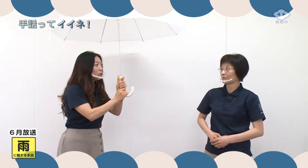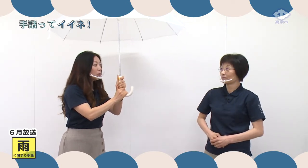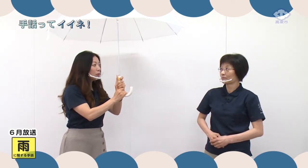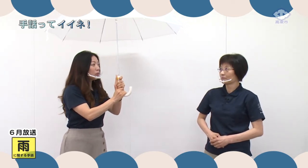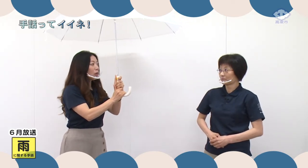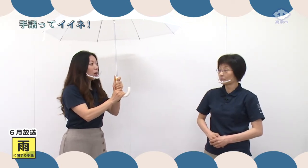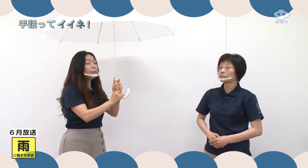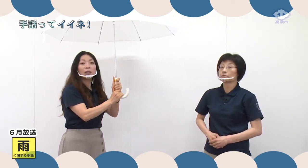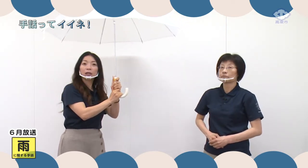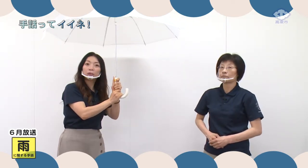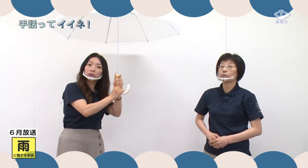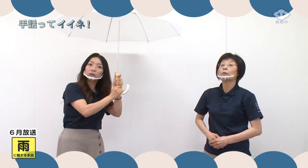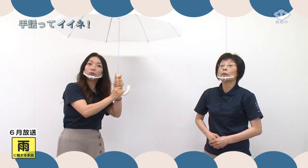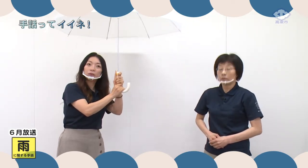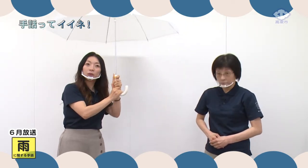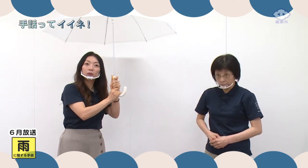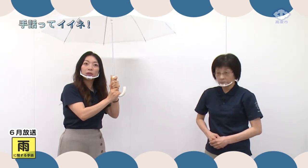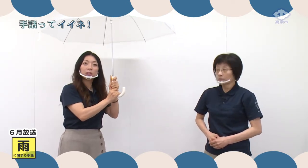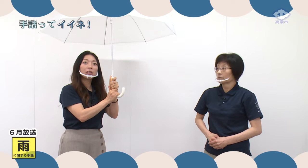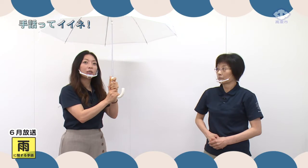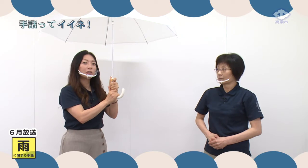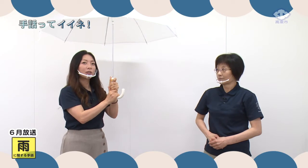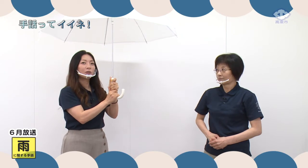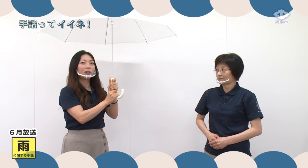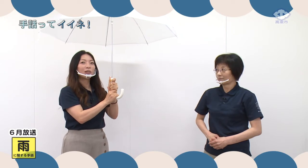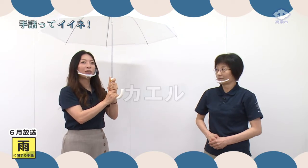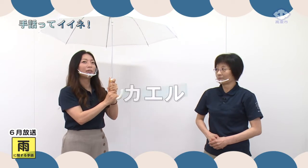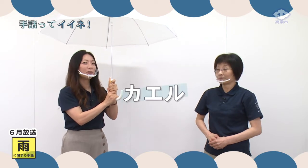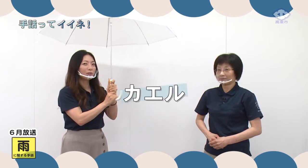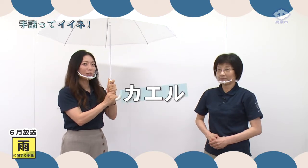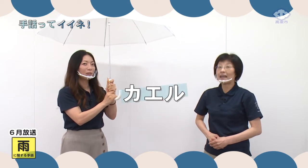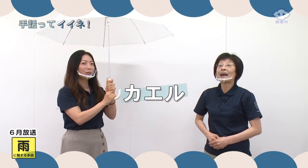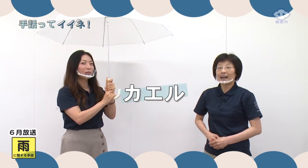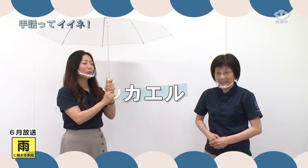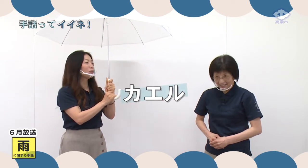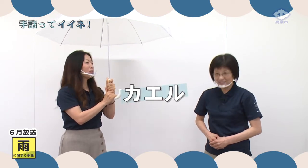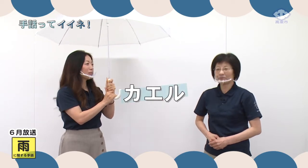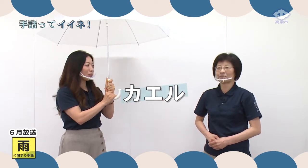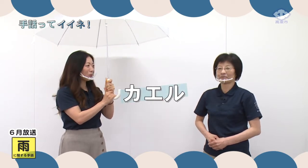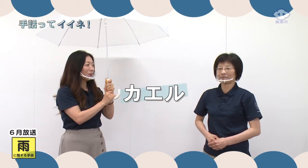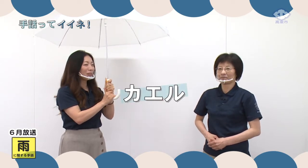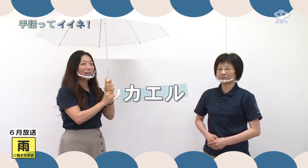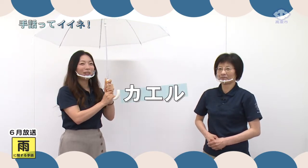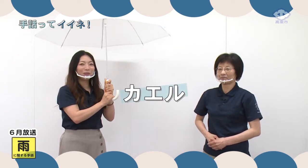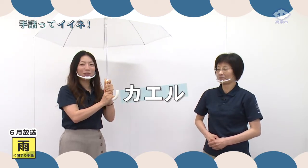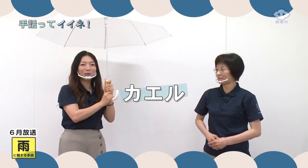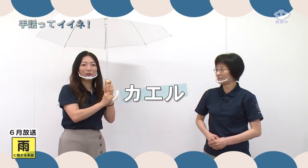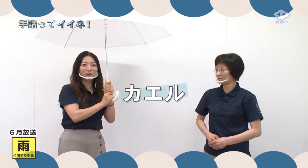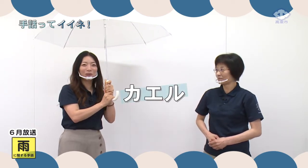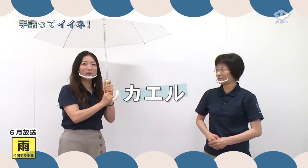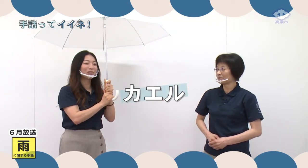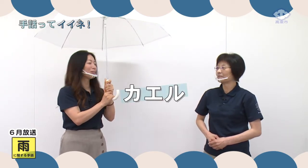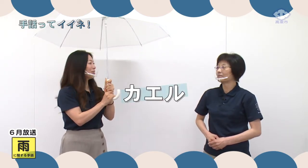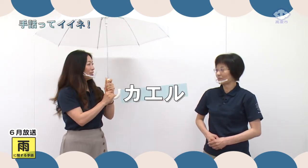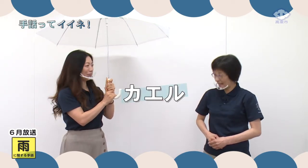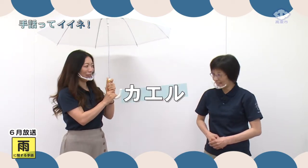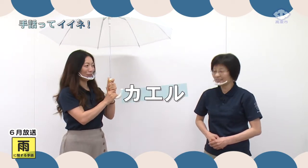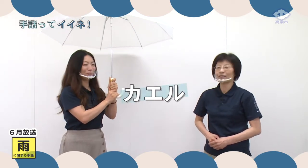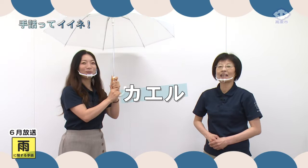に、雨が降ってくると賑やかになるのはカエルの鳴き声だと思うんですけど、カエルはどう表現するんでしょうか？ はい、わかり